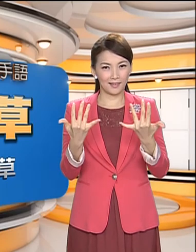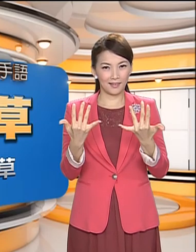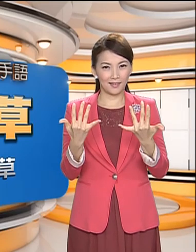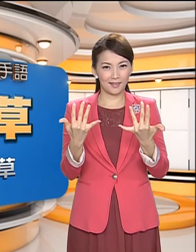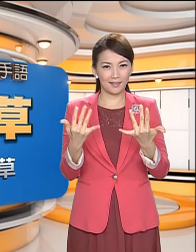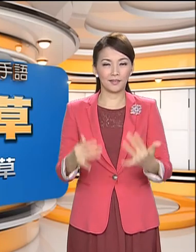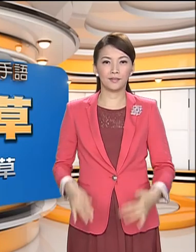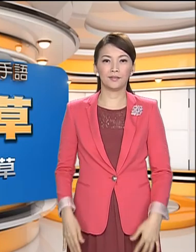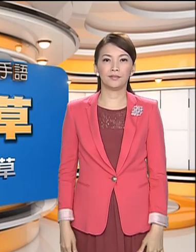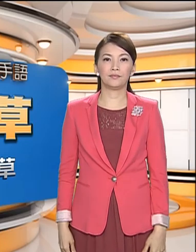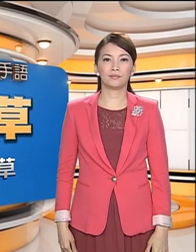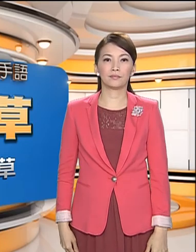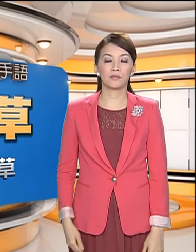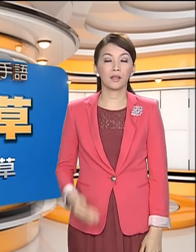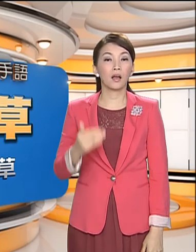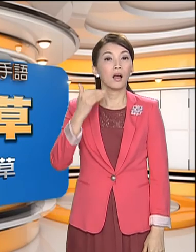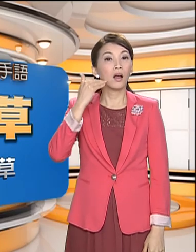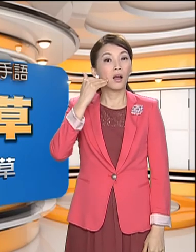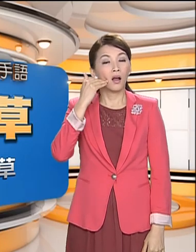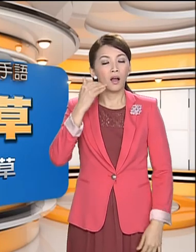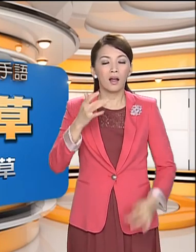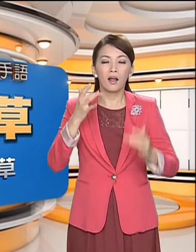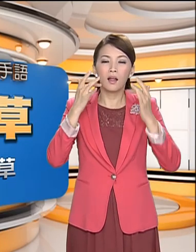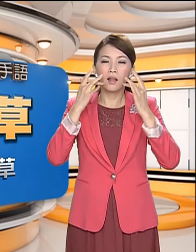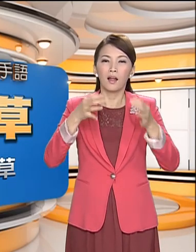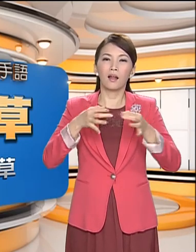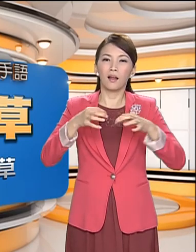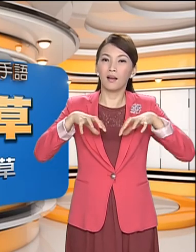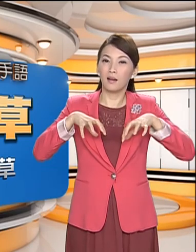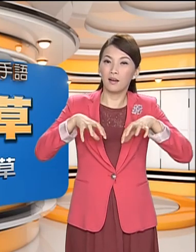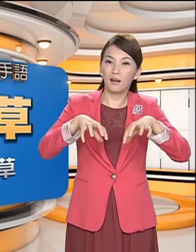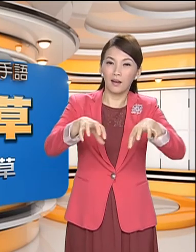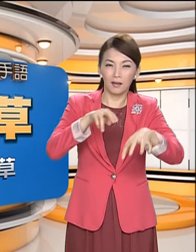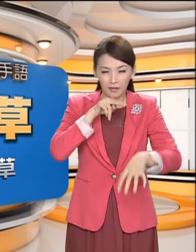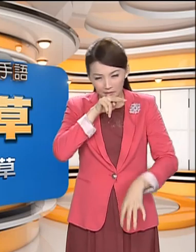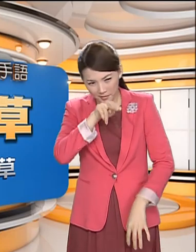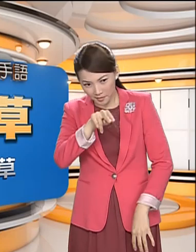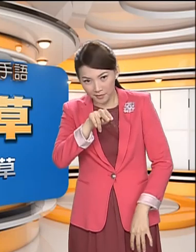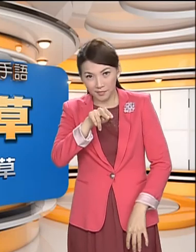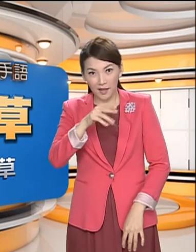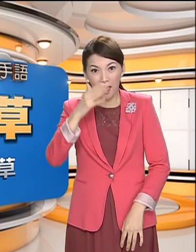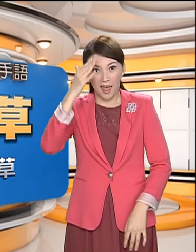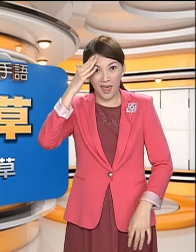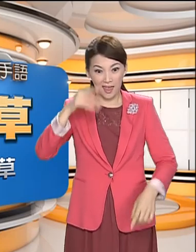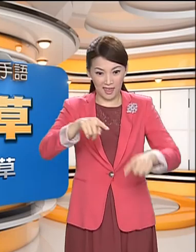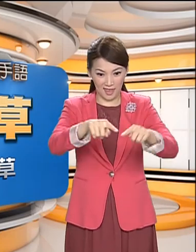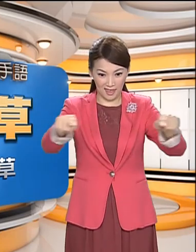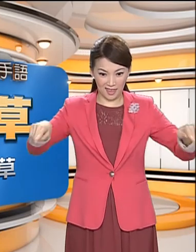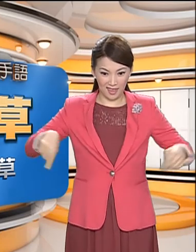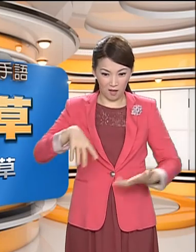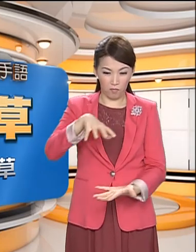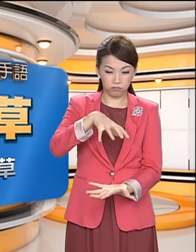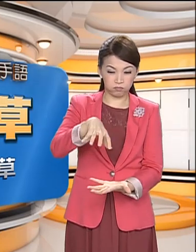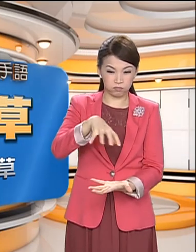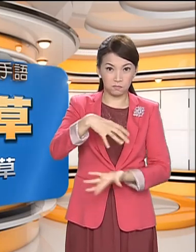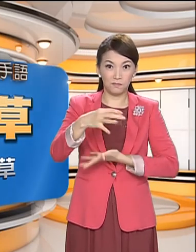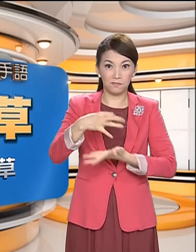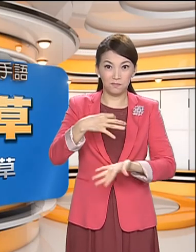语。如果是在传统市场上看到的仙草冻，那么手语就可以